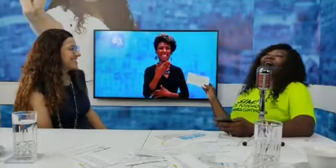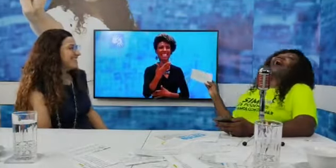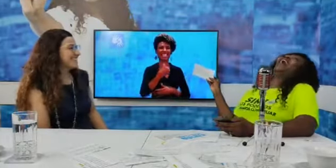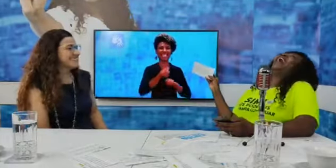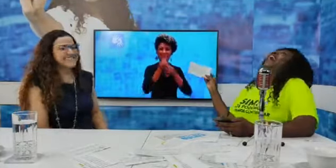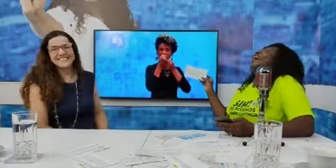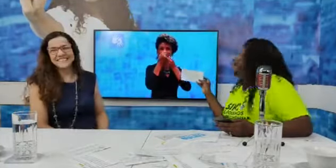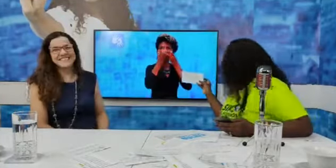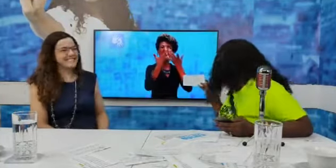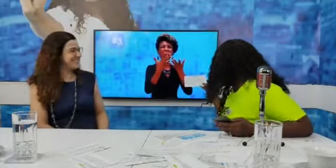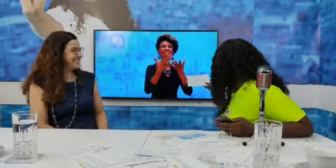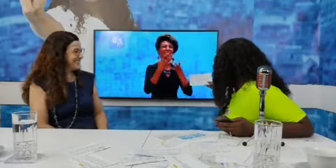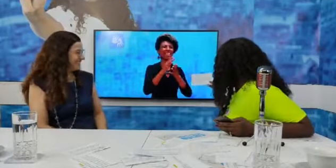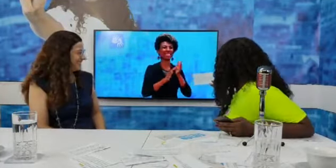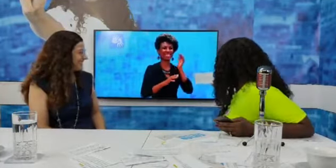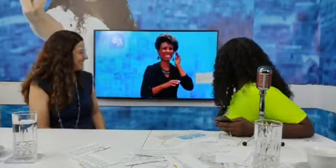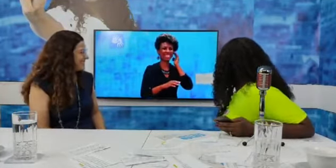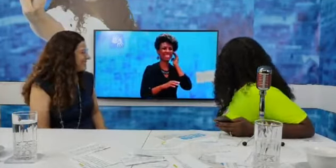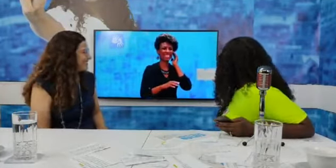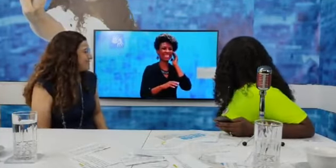expressando